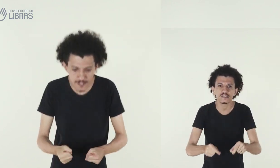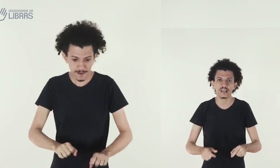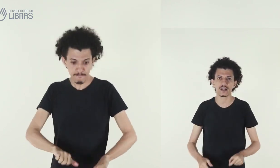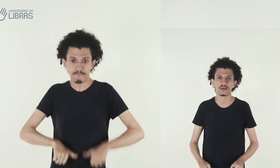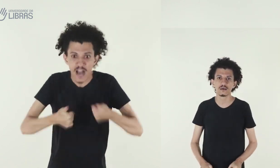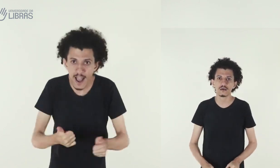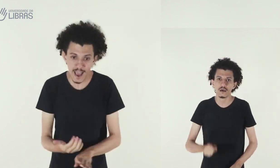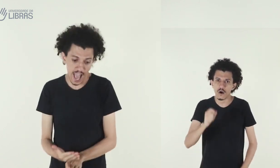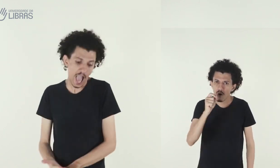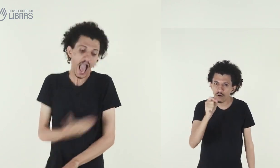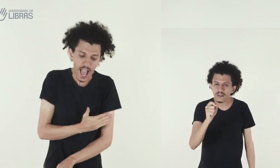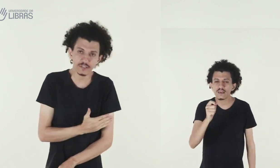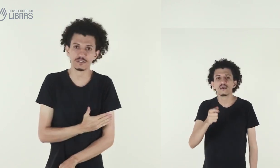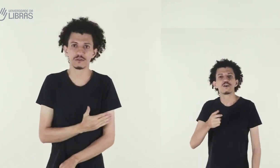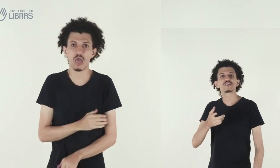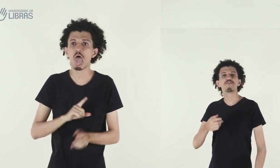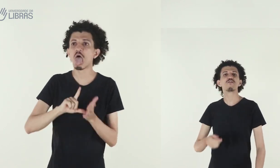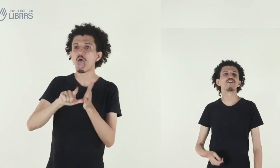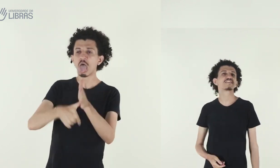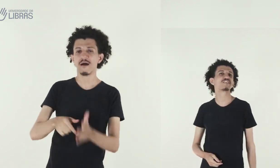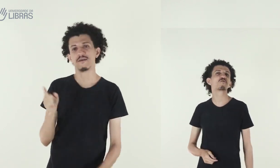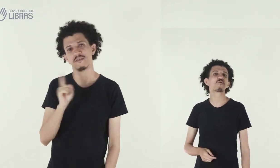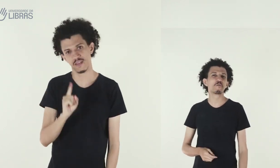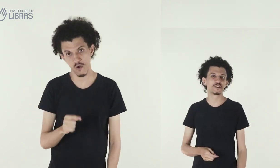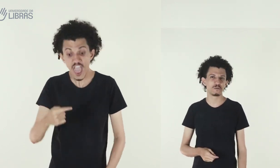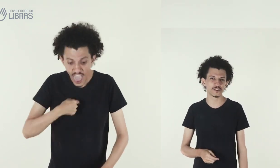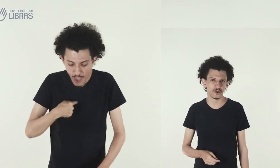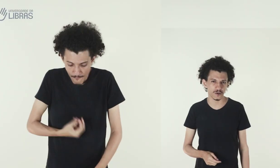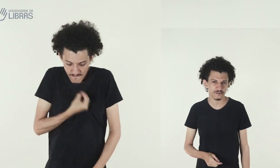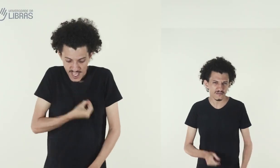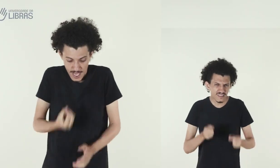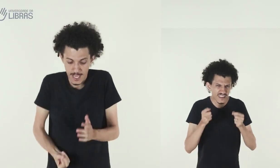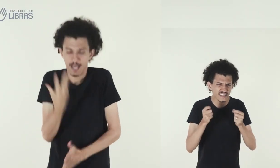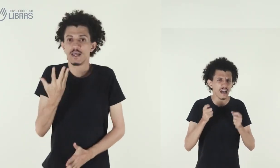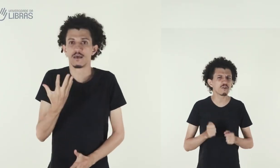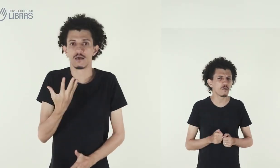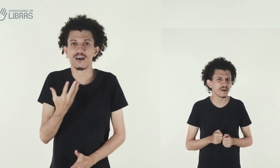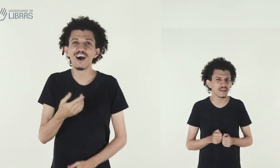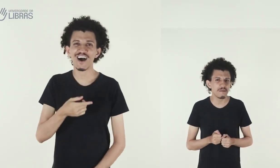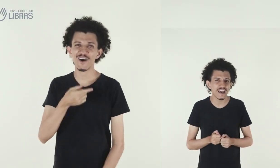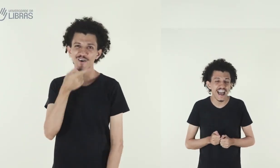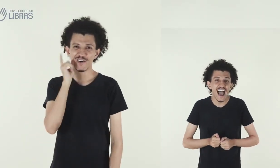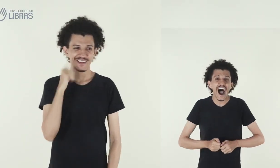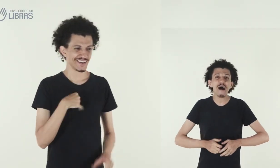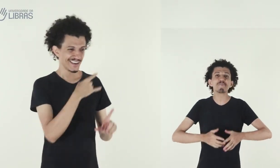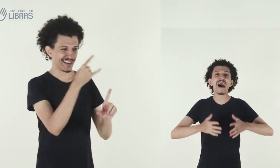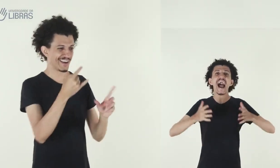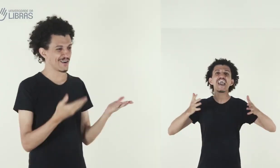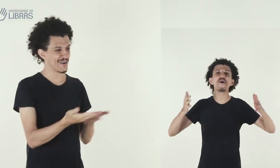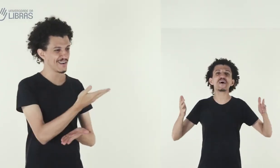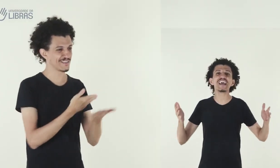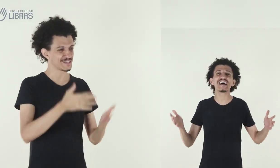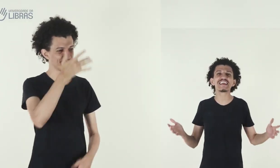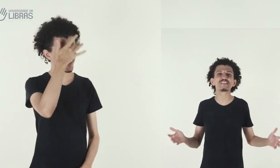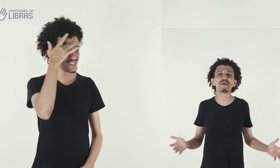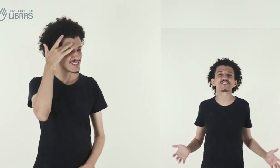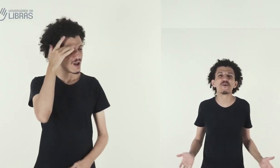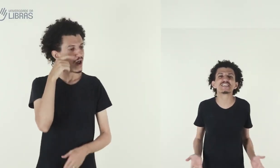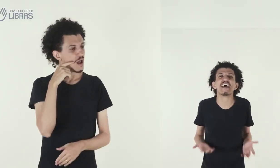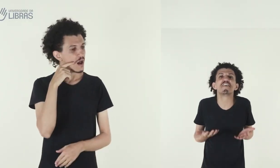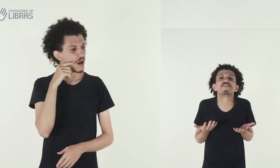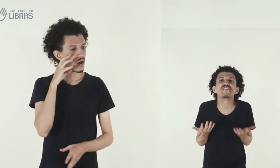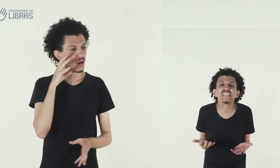coisas acontecerem. Ontem eu estava conversando com um grupo de pessoas. E sabe o que eu percebi? A maioria